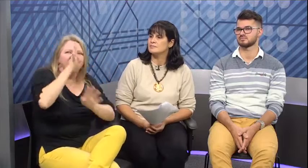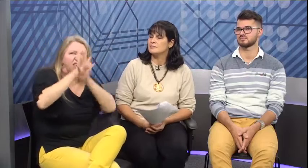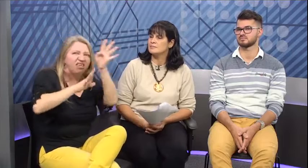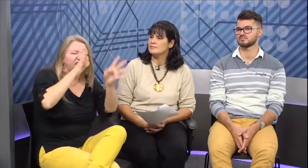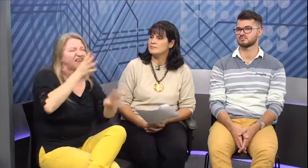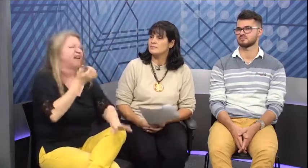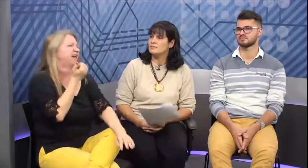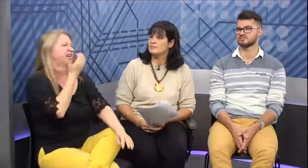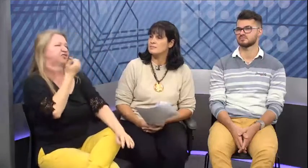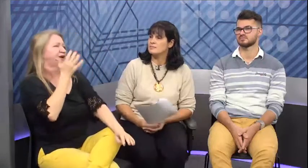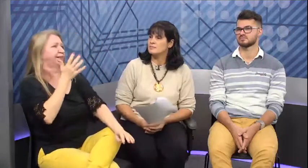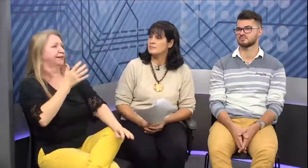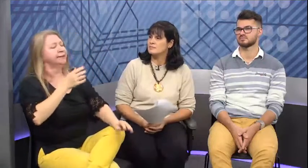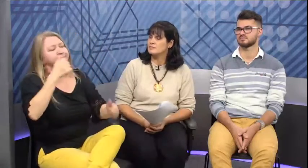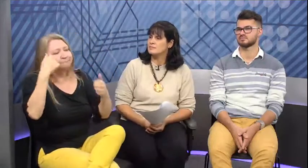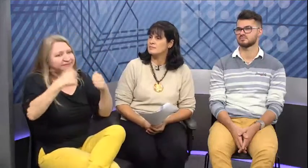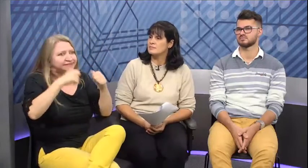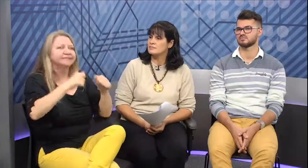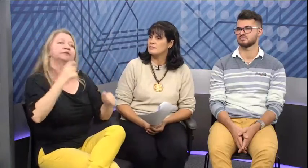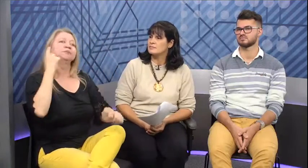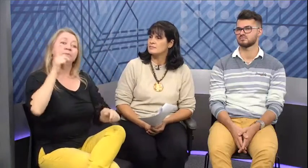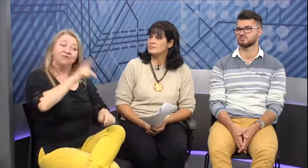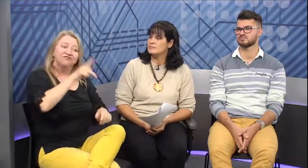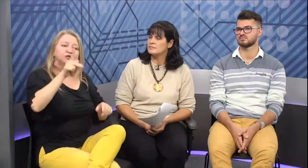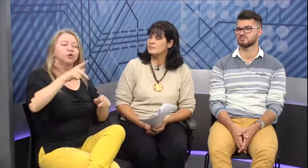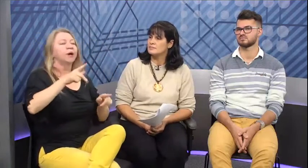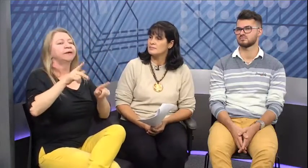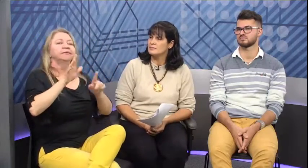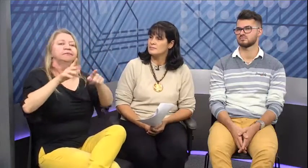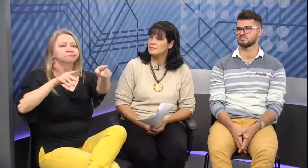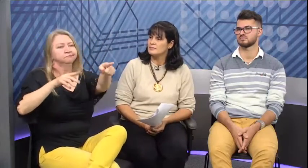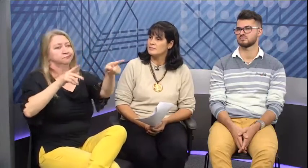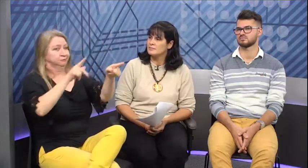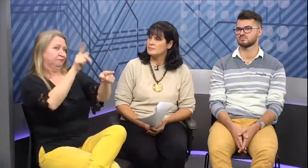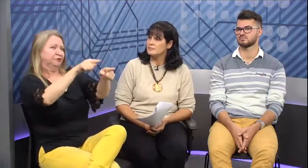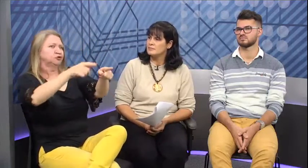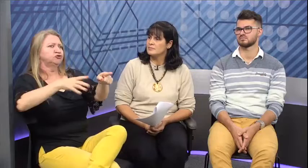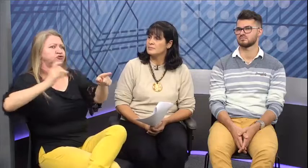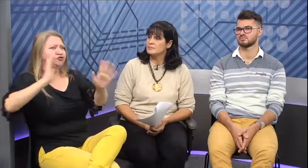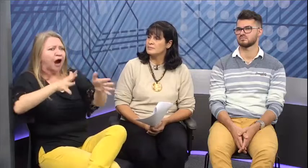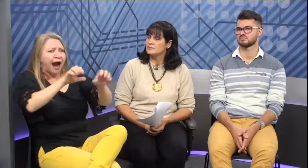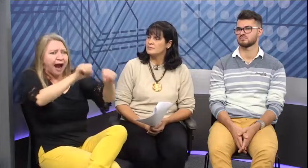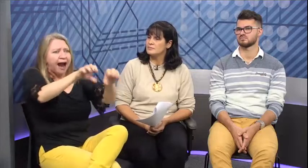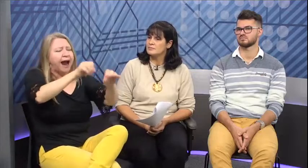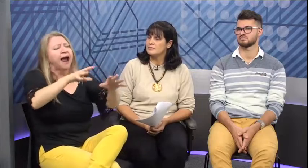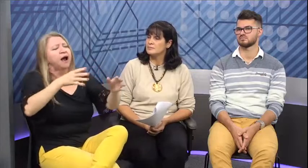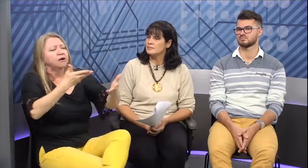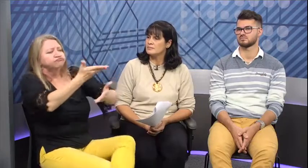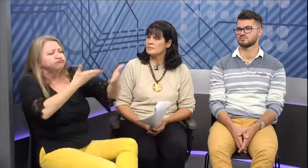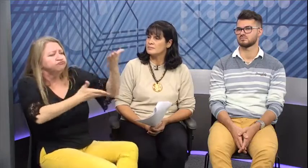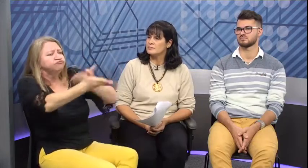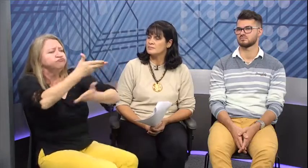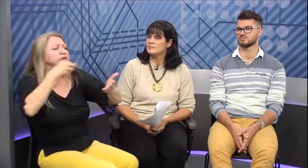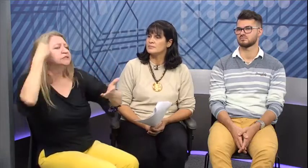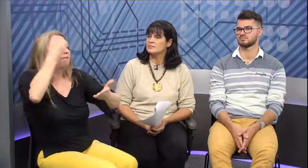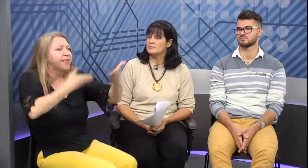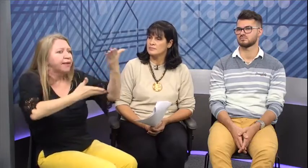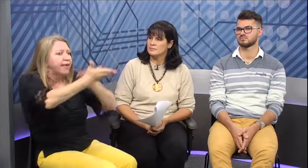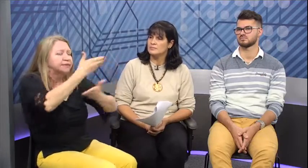portuguesa, mas com metodologia específica, né? Isso é muito importante, né? Porque se o professor ele ensinou, se